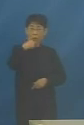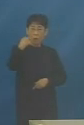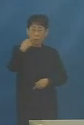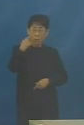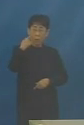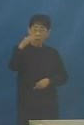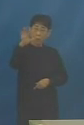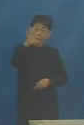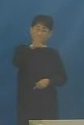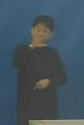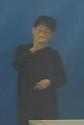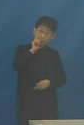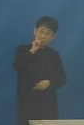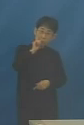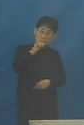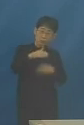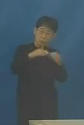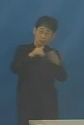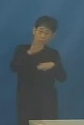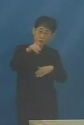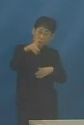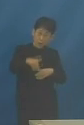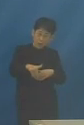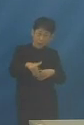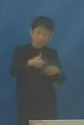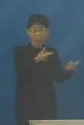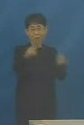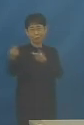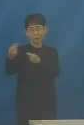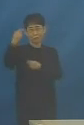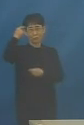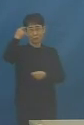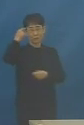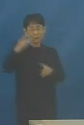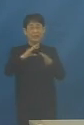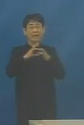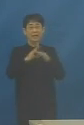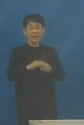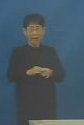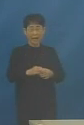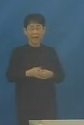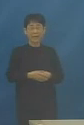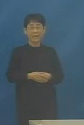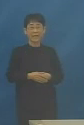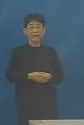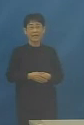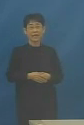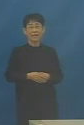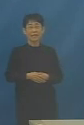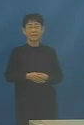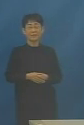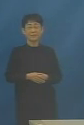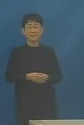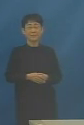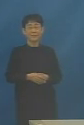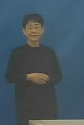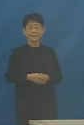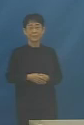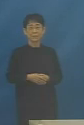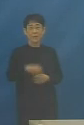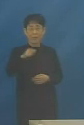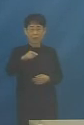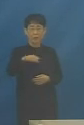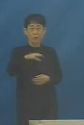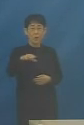っていうのはたぶん共通してんじゃないでしょうかあそういう意味であの思わずですねちょっとあのもう姫と申しましたけどもその